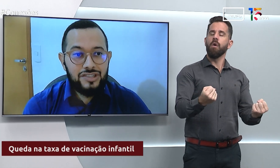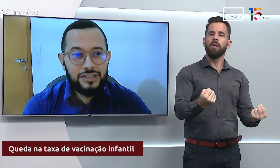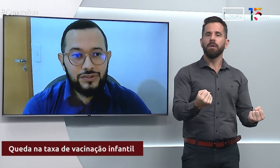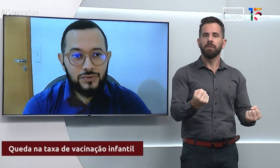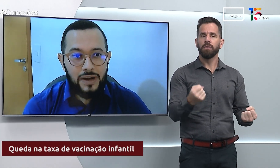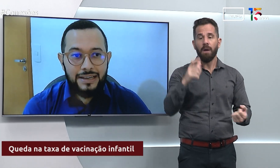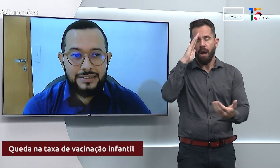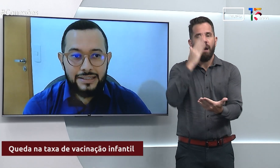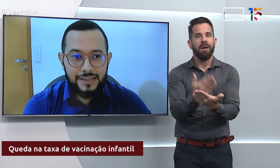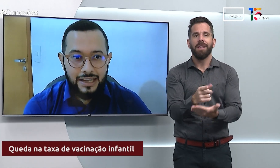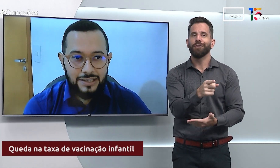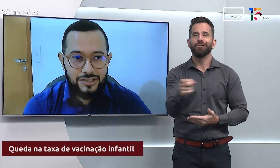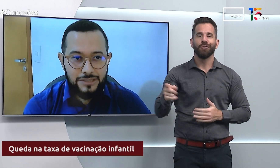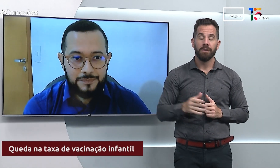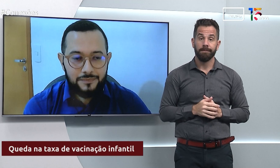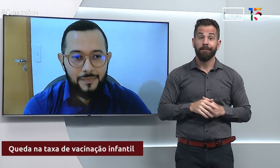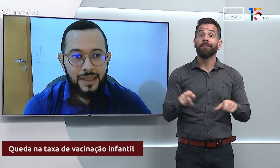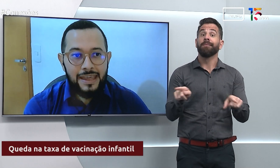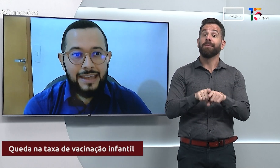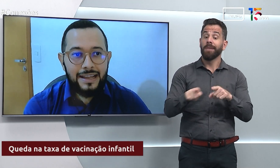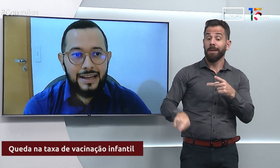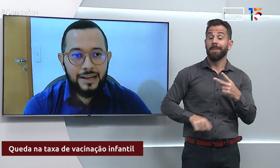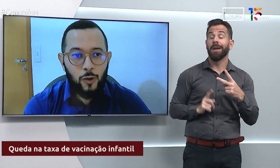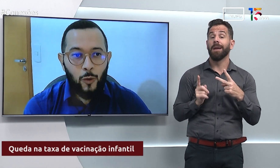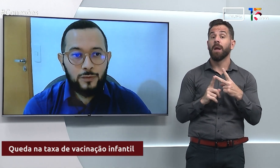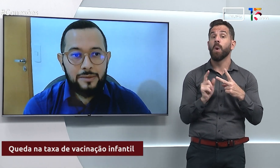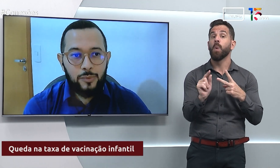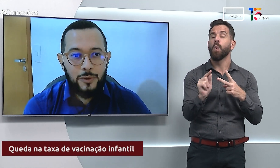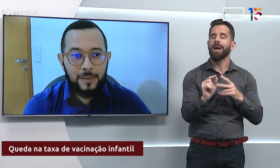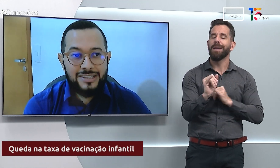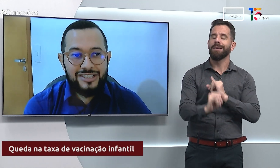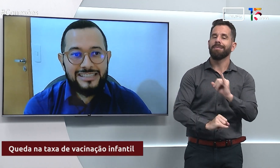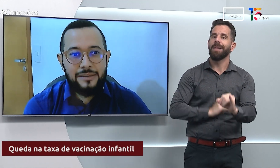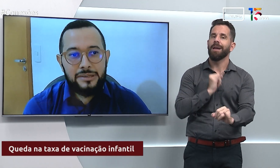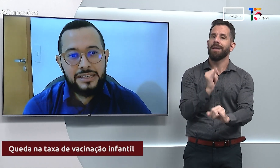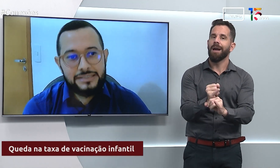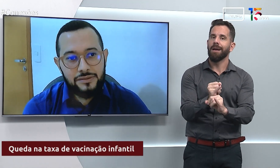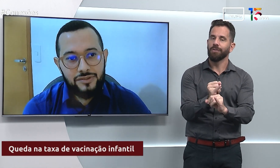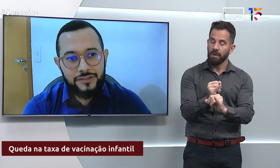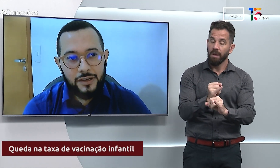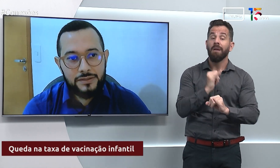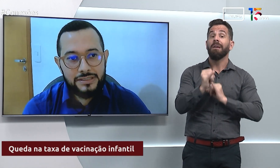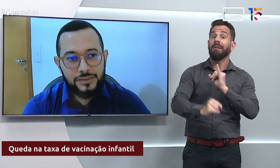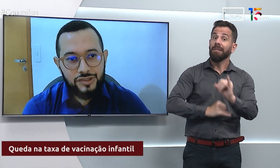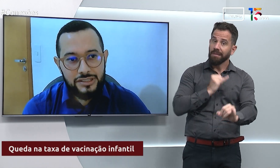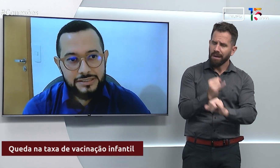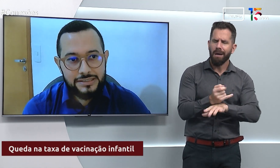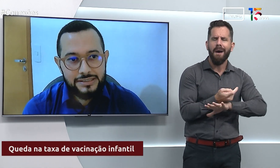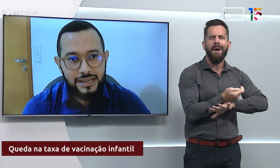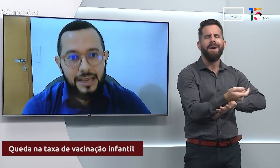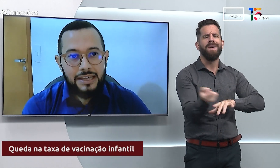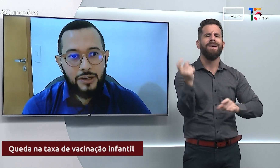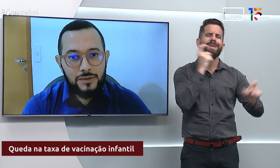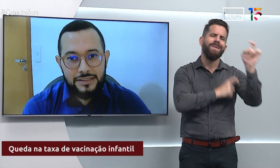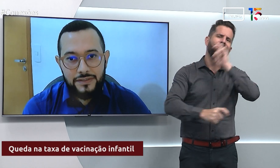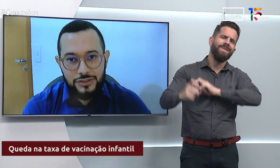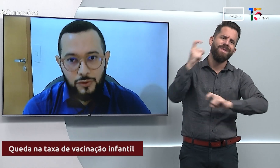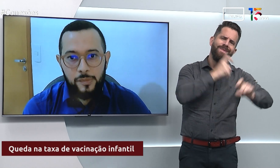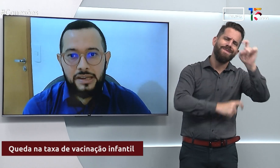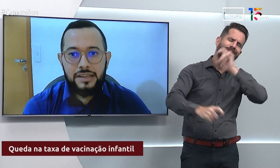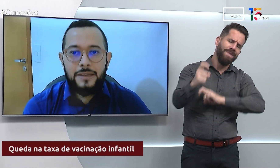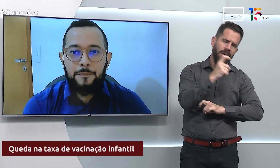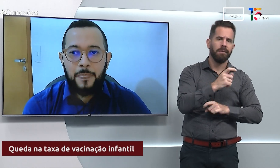além disso, a internet ela contribui para a disseminação de falsas notícias,